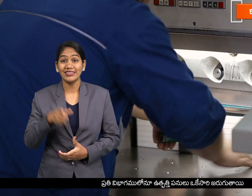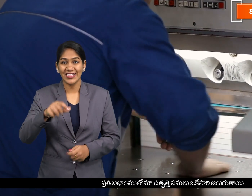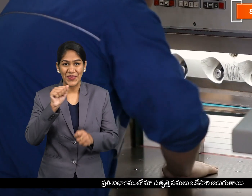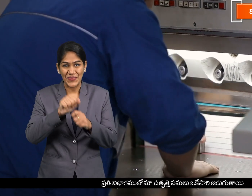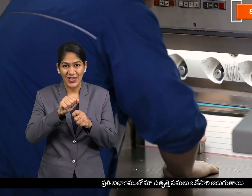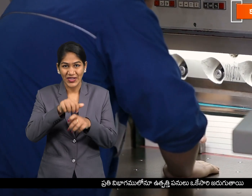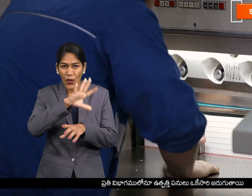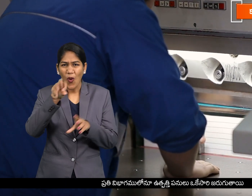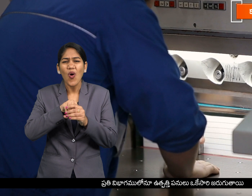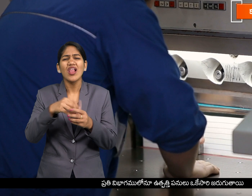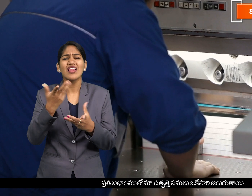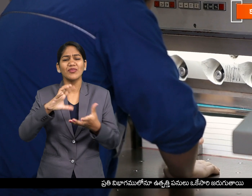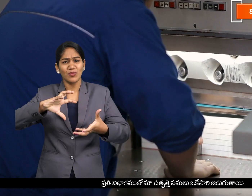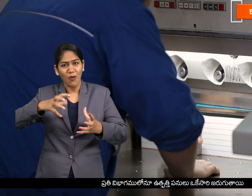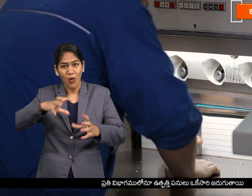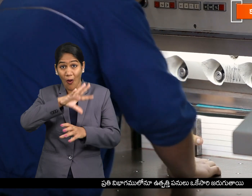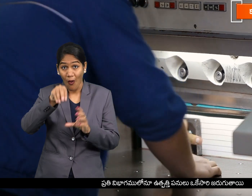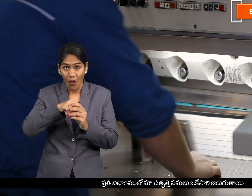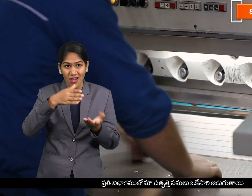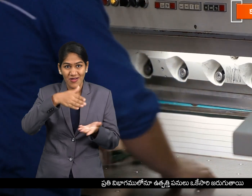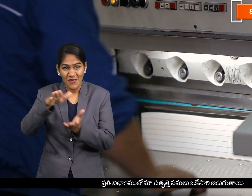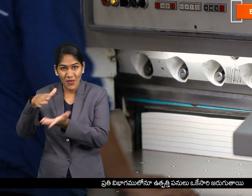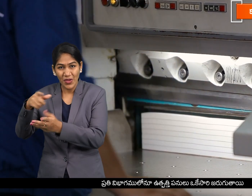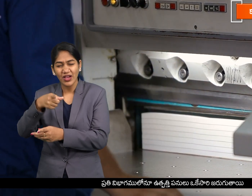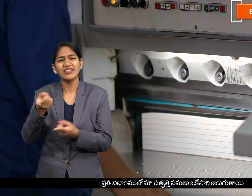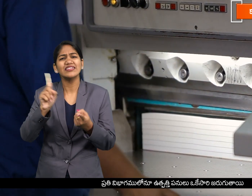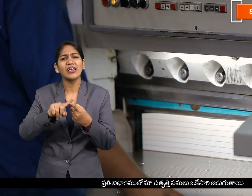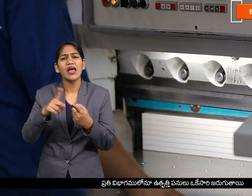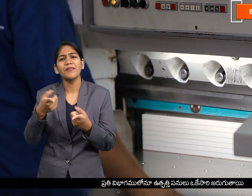ప్రతి విభాగంలోనూ ఉత్పత్తి పనులు ఒకేసారి జరుగుతాయి.